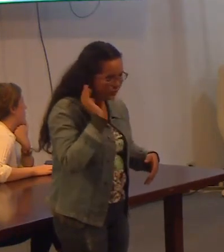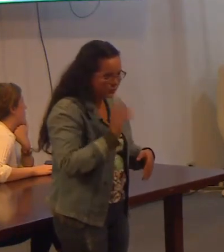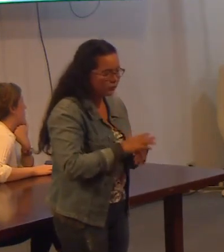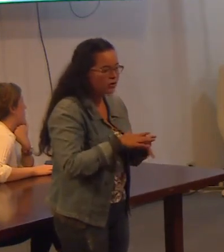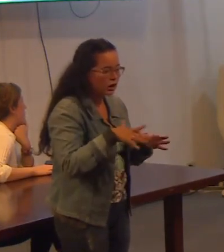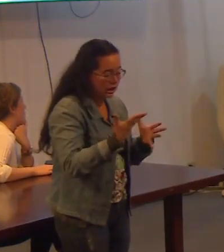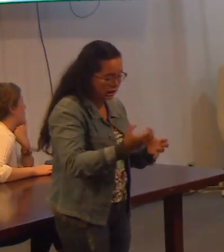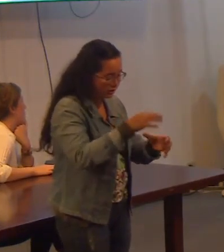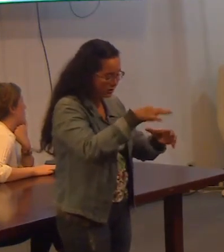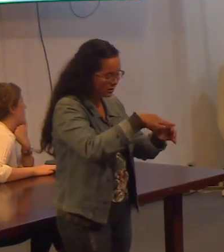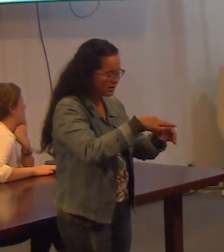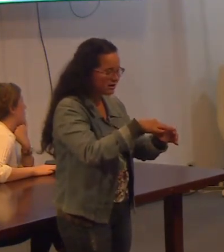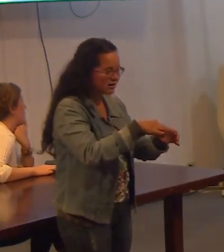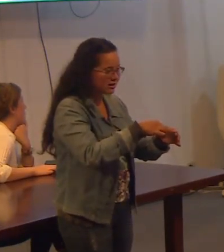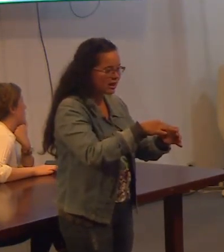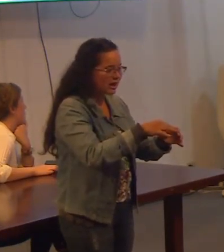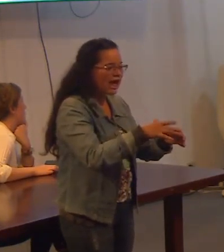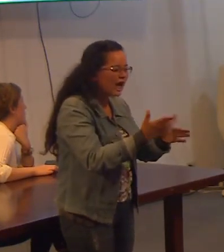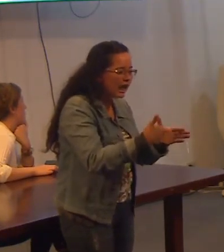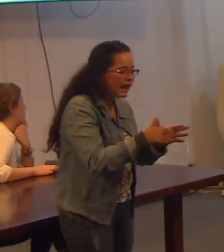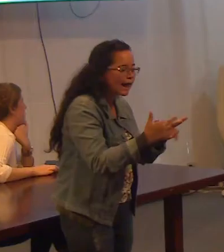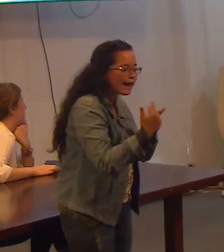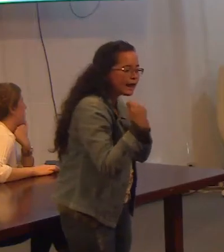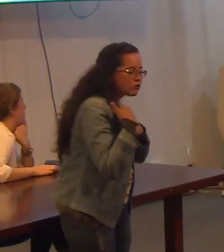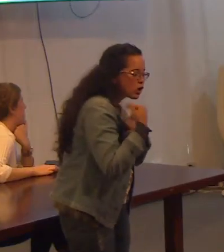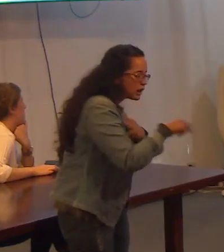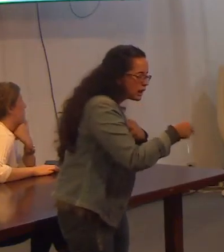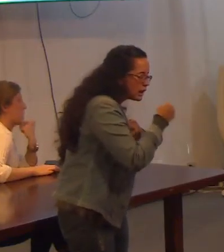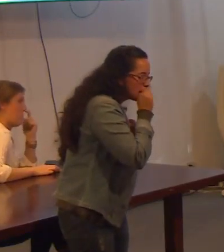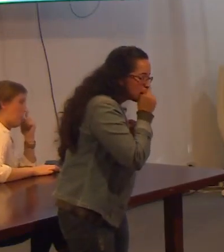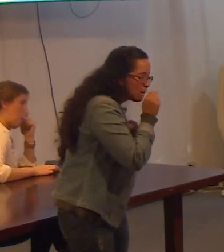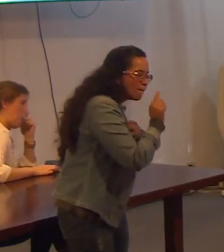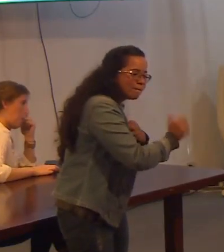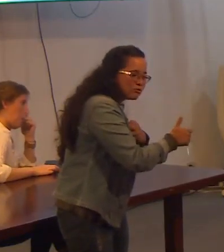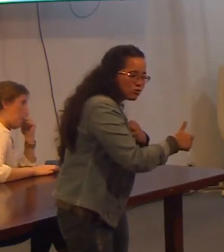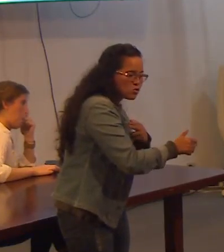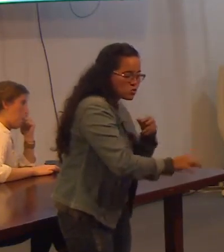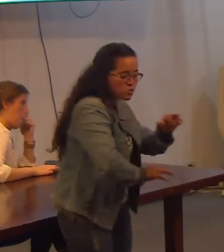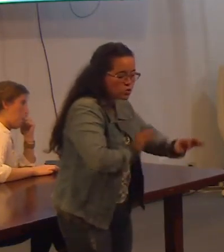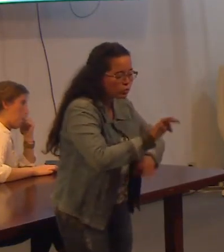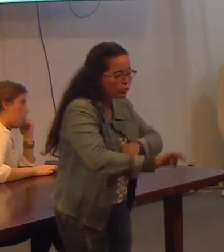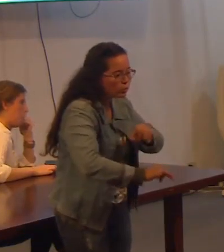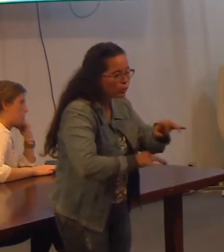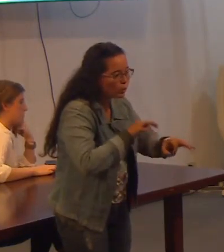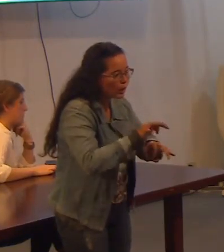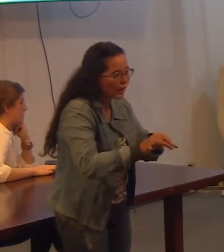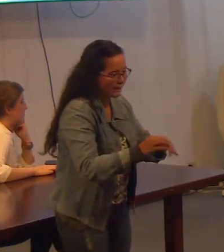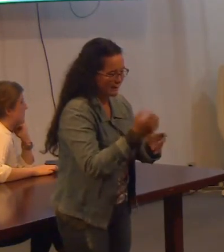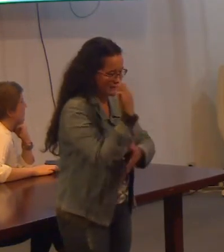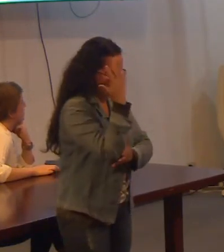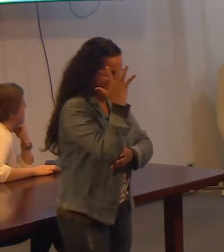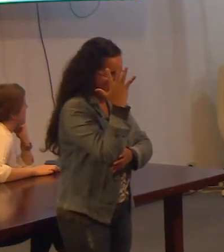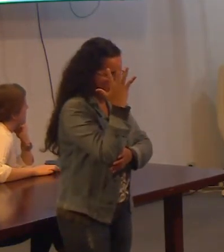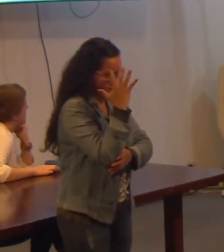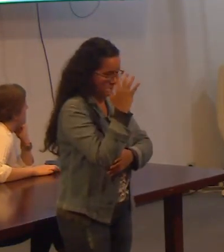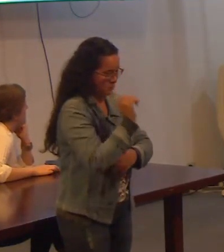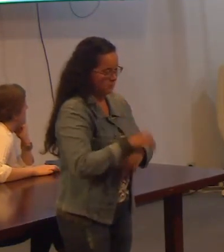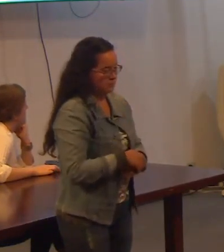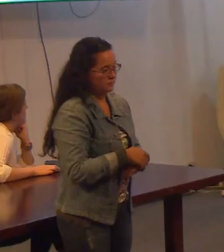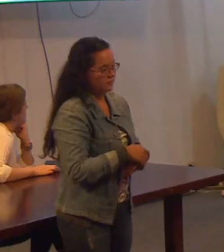como sembrar la responsabilidad en los chicos para que cuidaran pues un ser vivo. Debido a